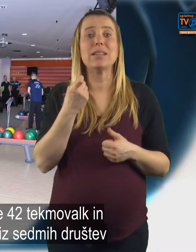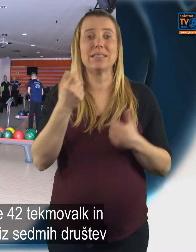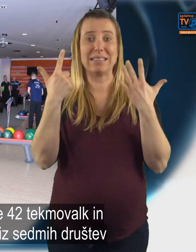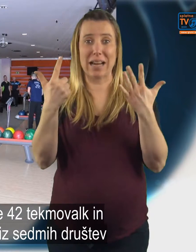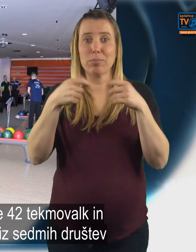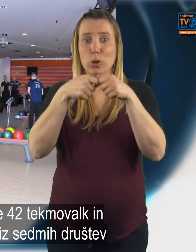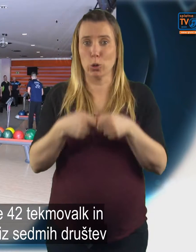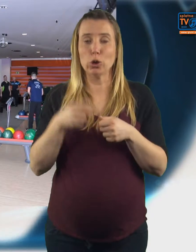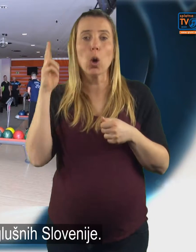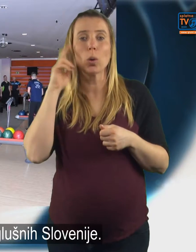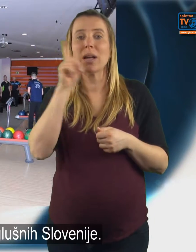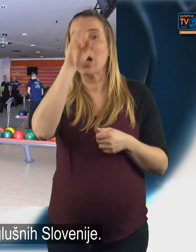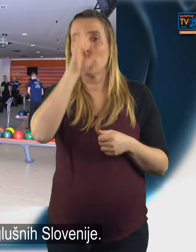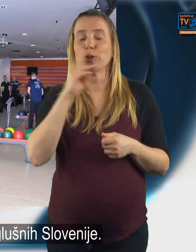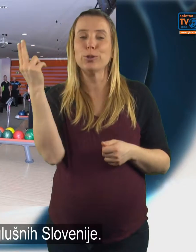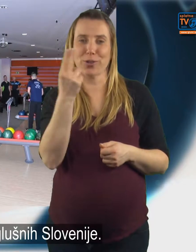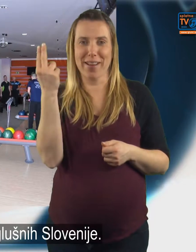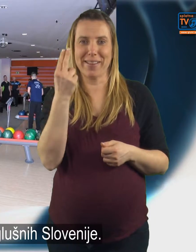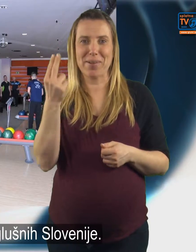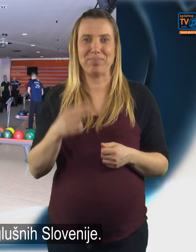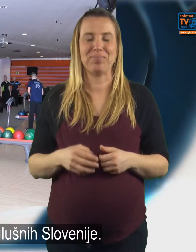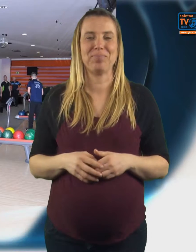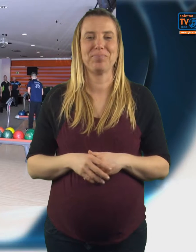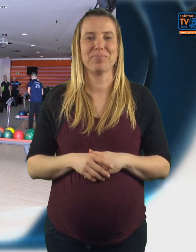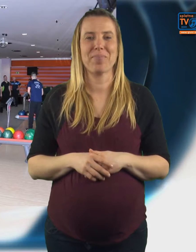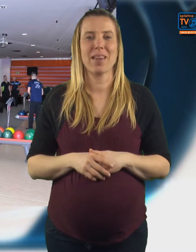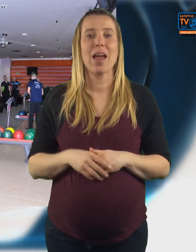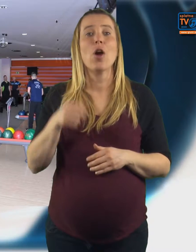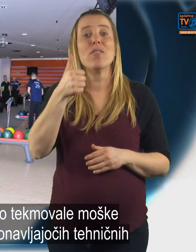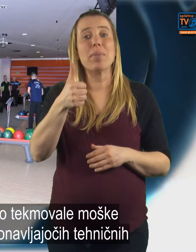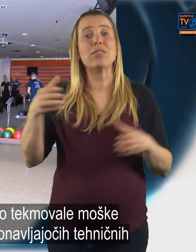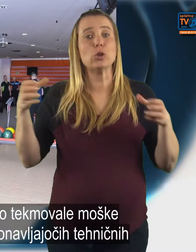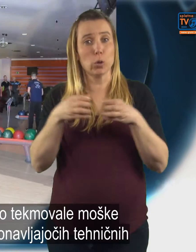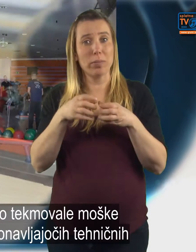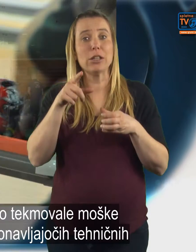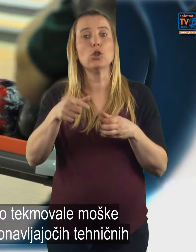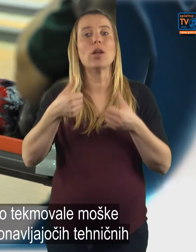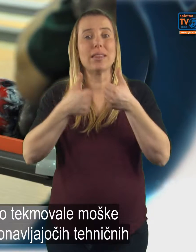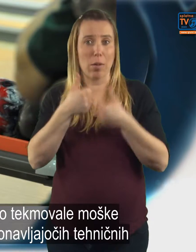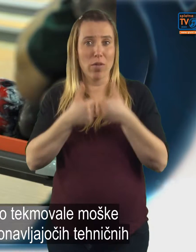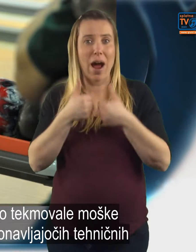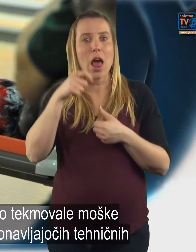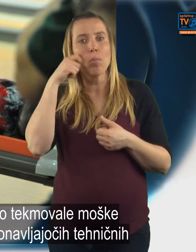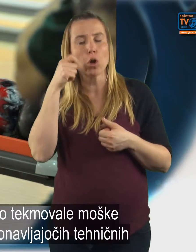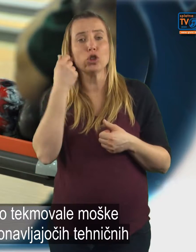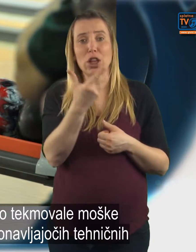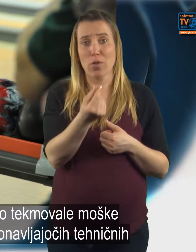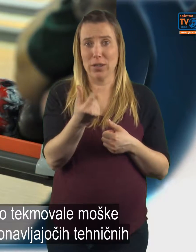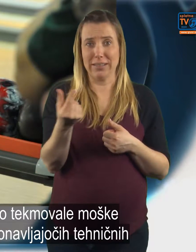tekmovalcev iz 7 društev gluhih in naglušnih Slovenije. V prvi skupini so tekmovale moške